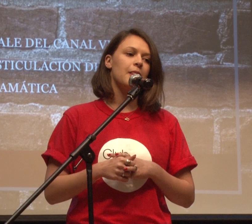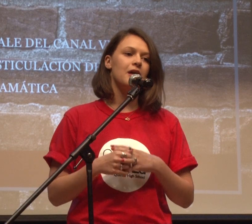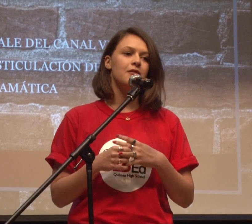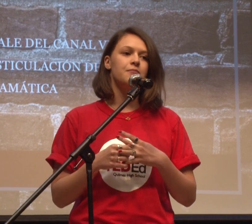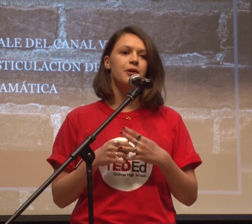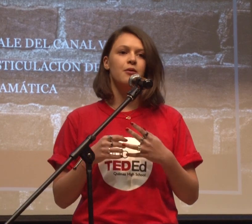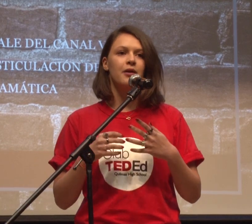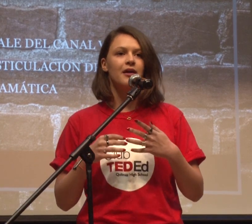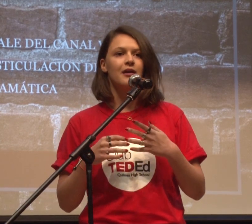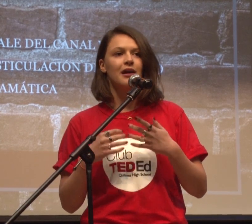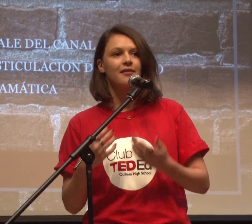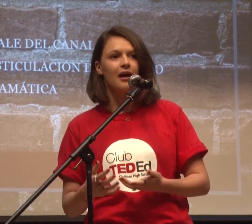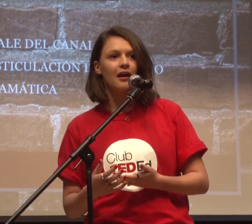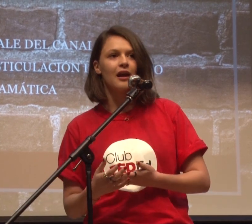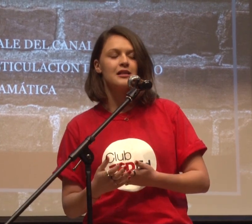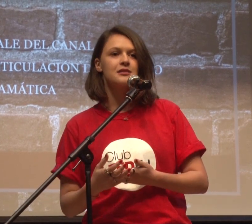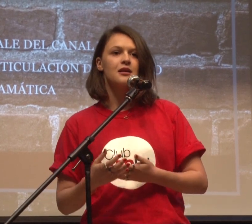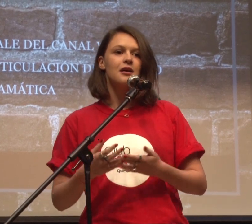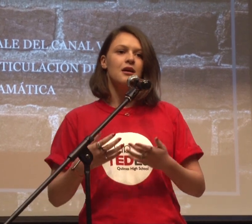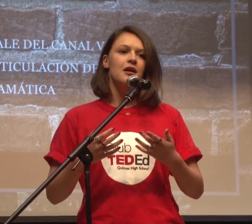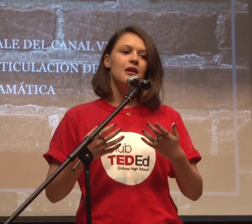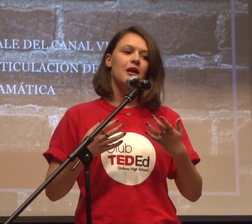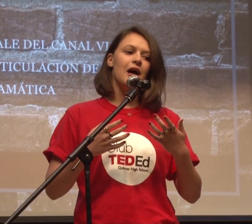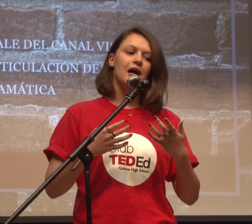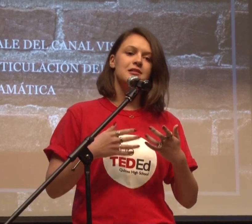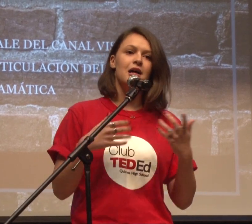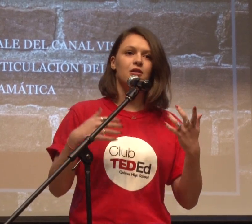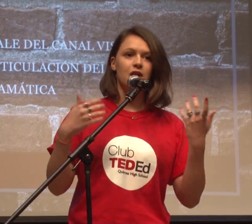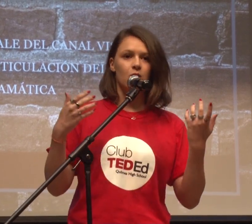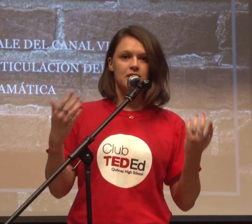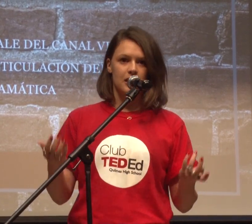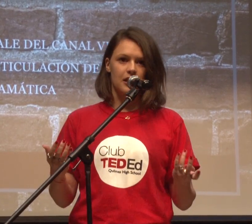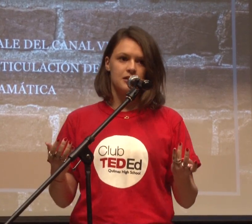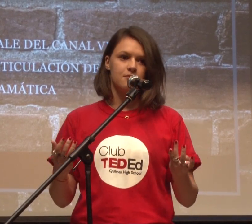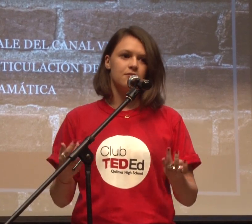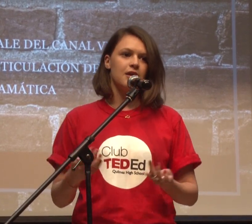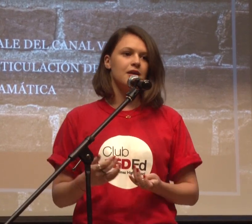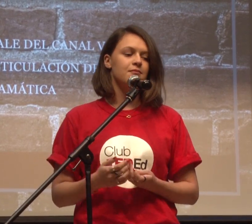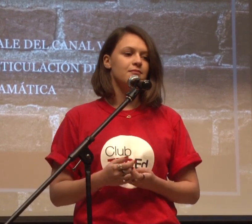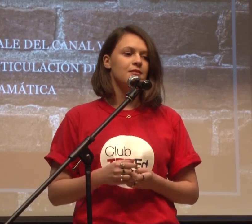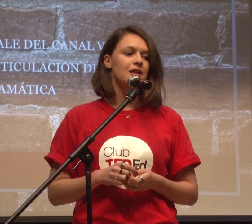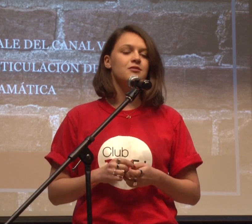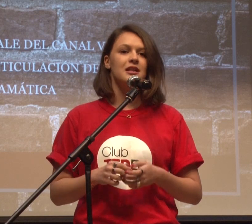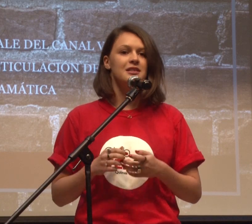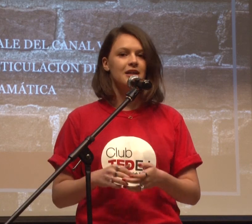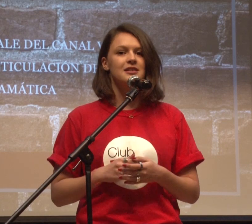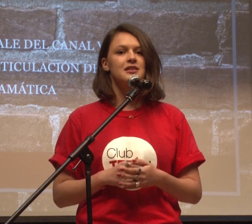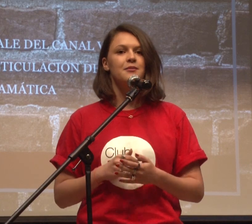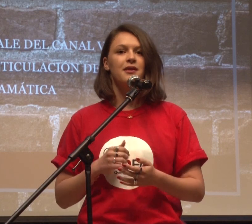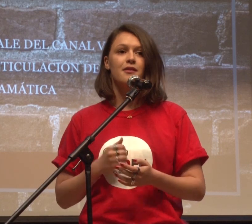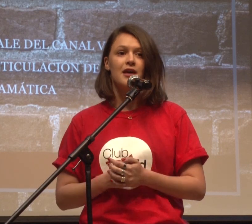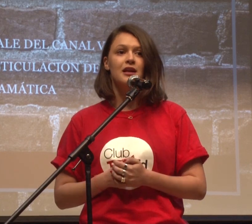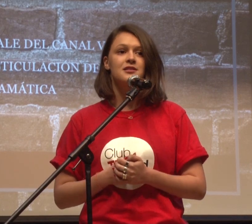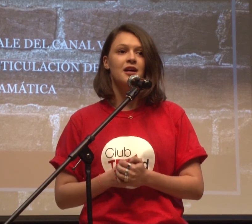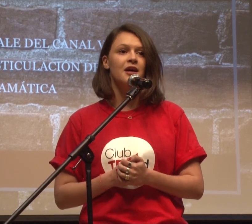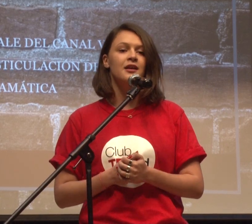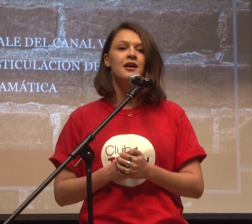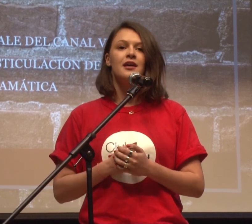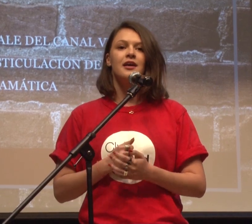pero en vez de cantarlas, la hacía con lengua de señas. Es una chica que se llama Daily Sign y